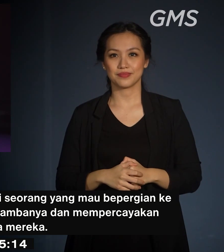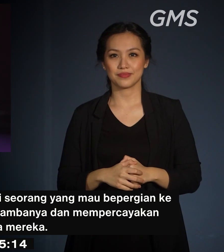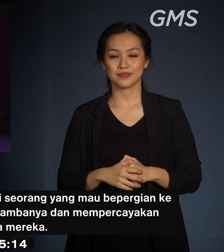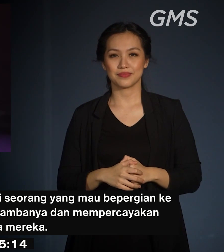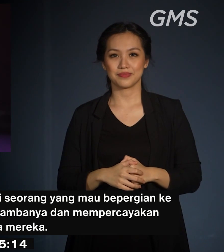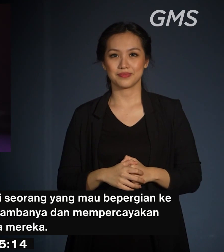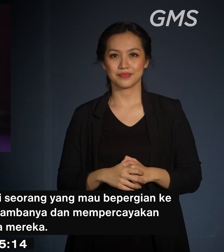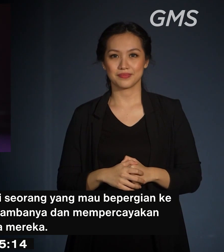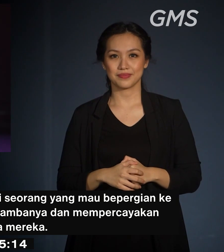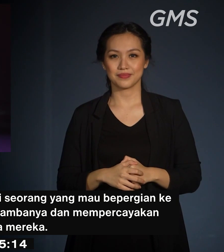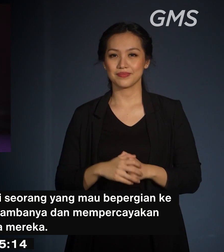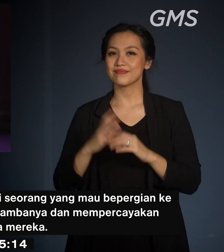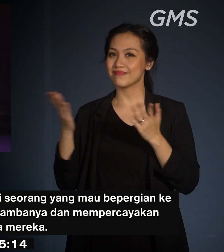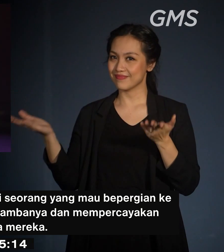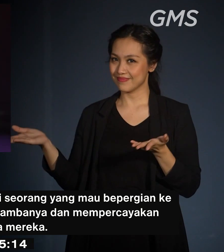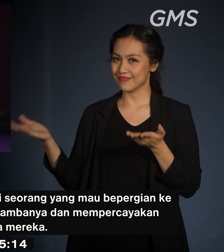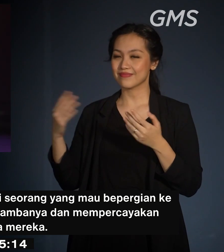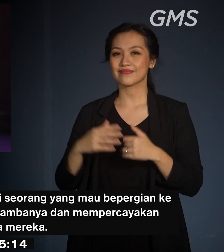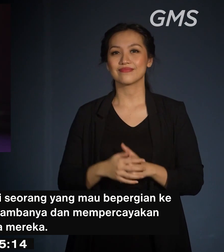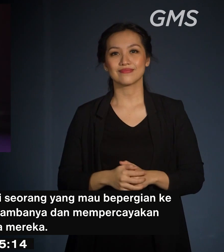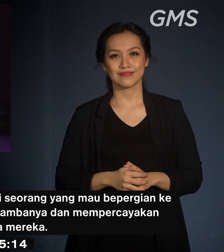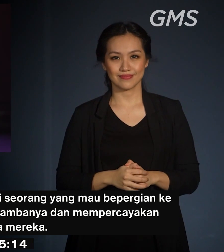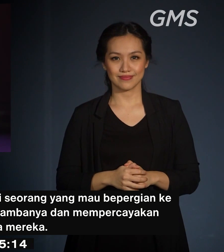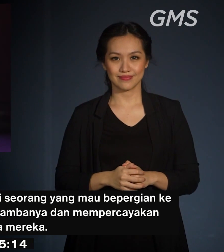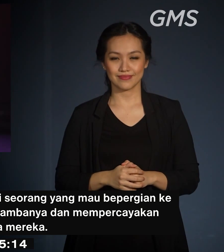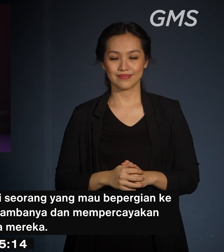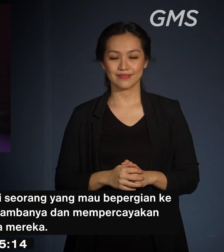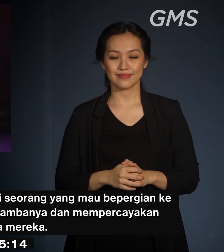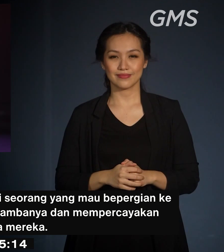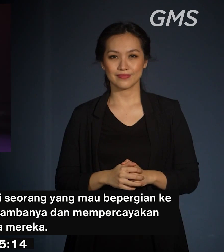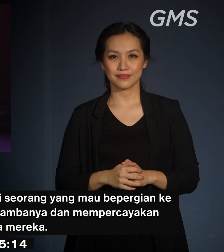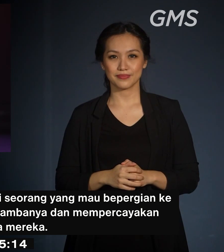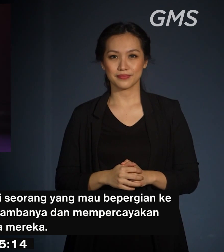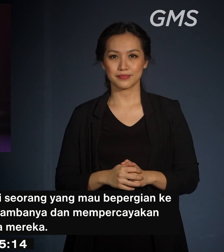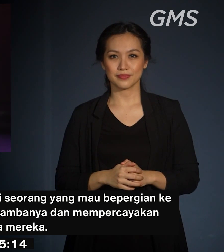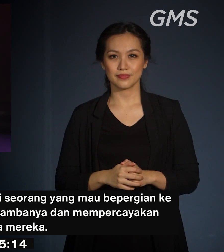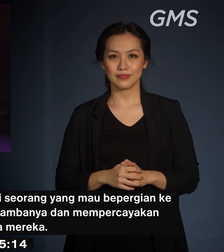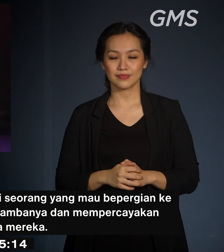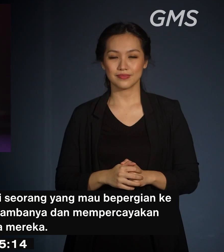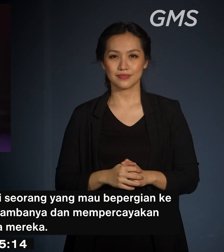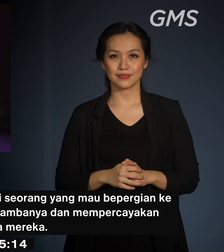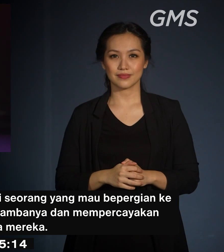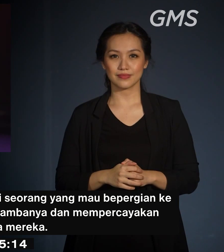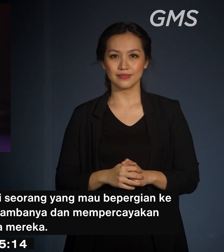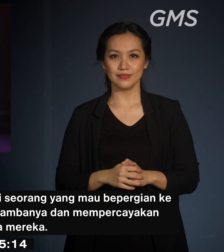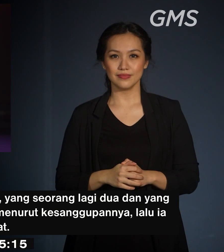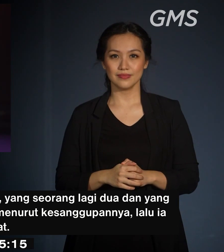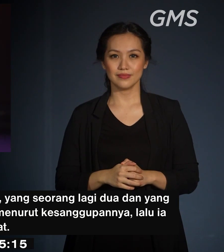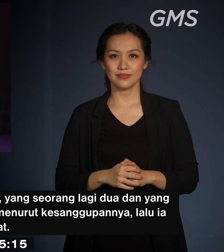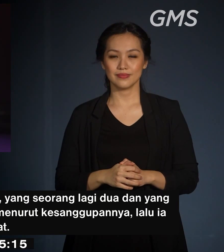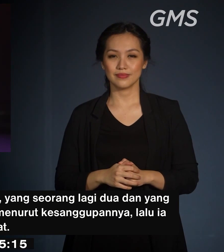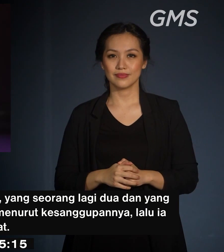memanggil hamba-hambanya dan mempercayakan hartanya kepada mereka. Yang